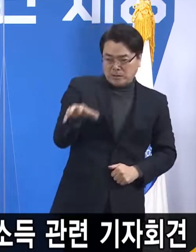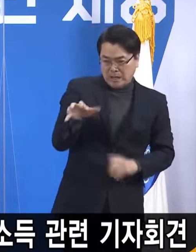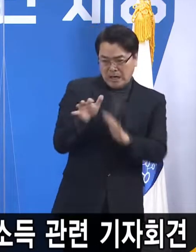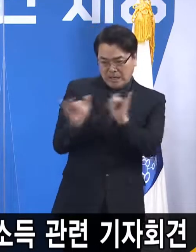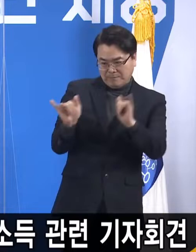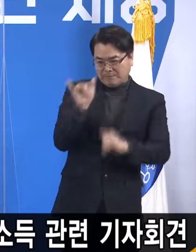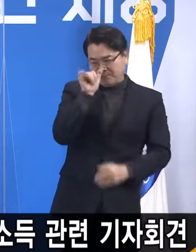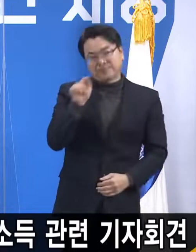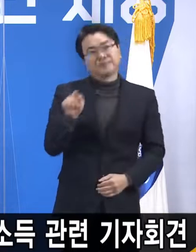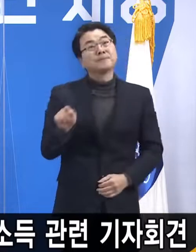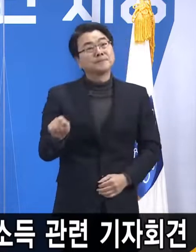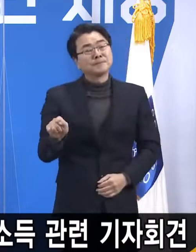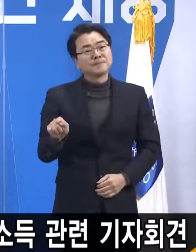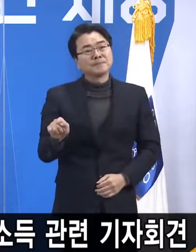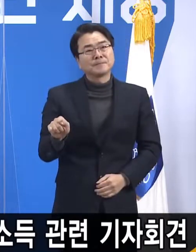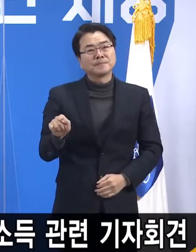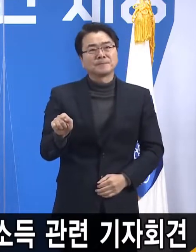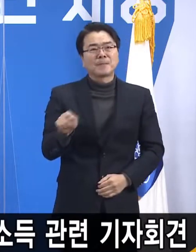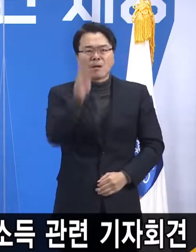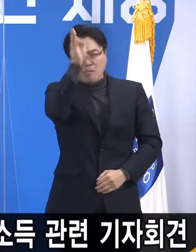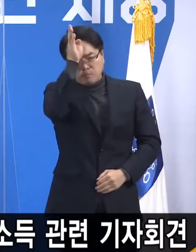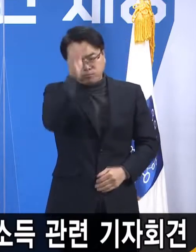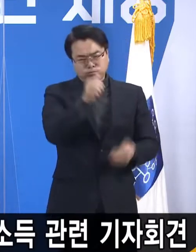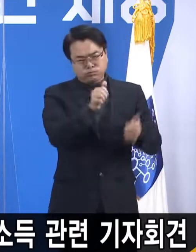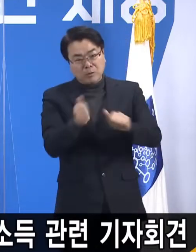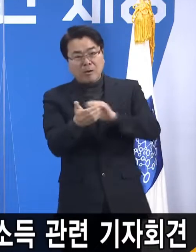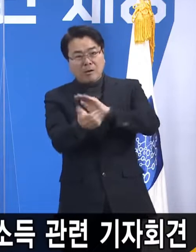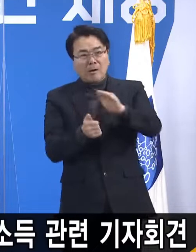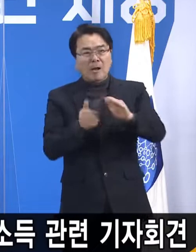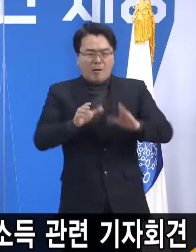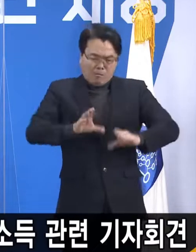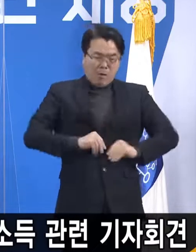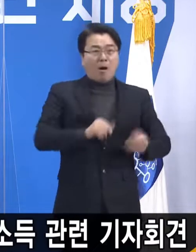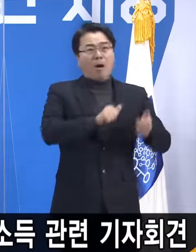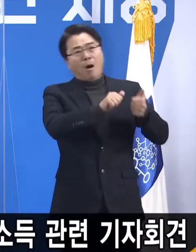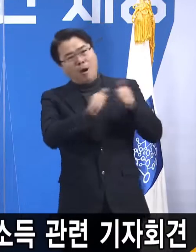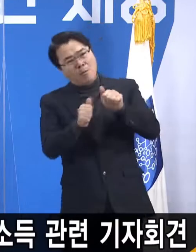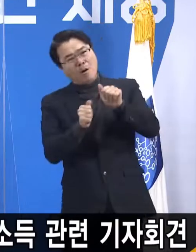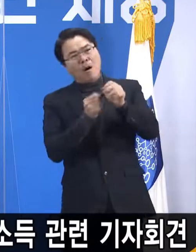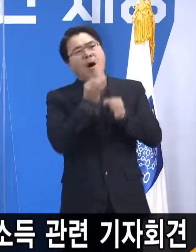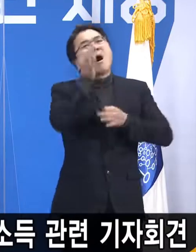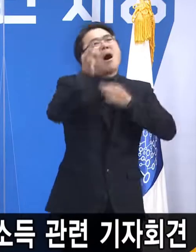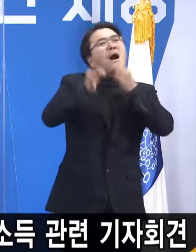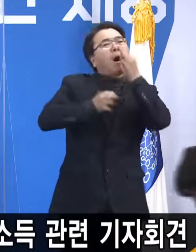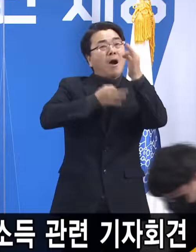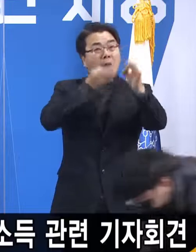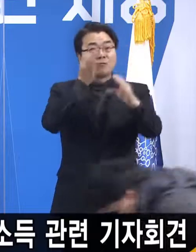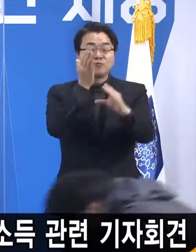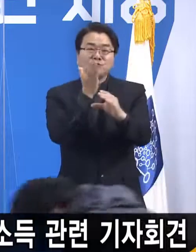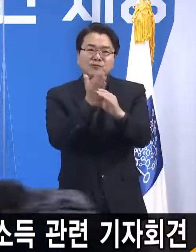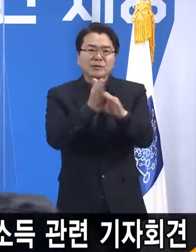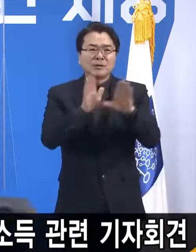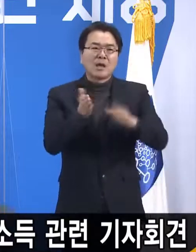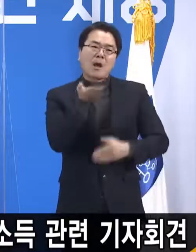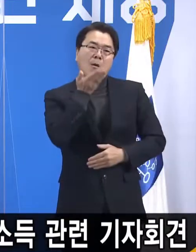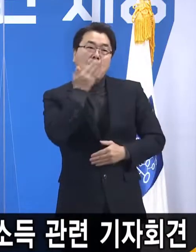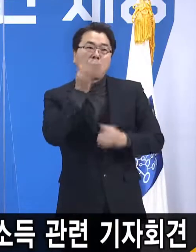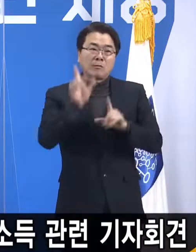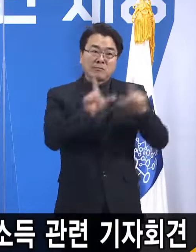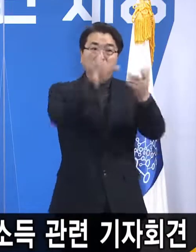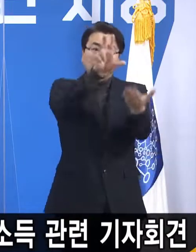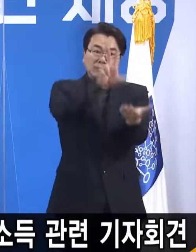존재합니다. 병들어 죽기 전에 굶어 죽겠다는 아우성이 일고 있고 당장의 생계